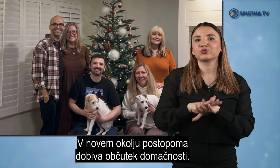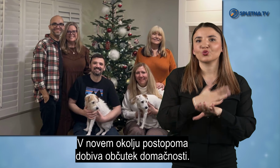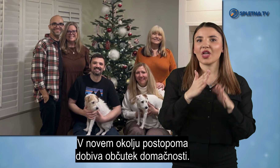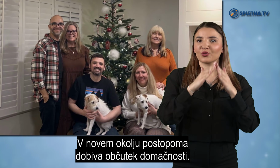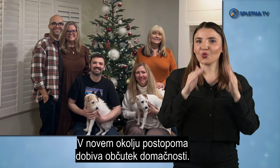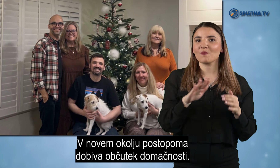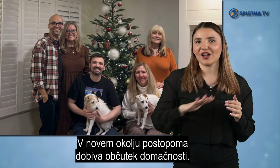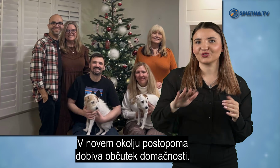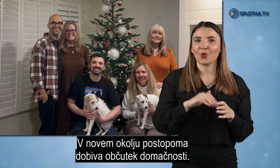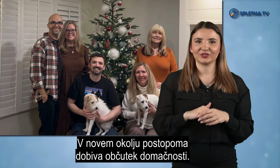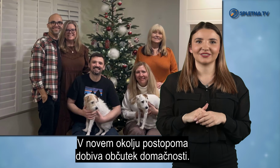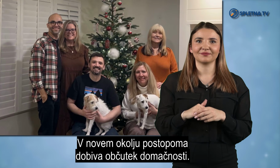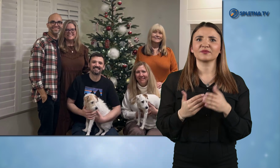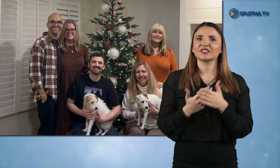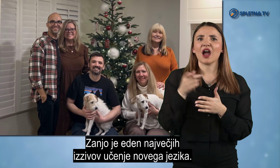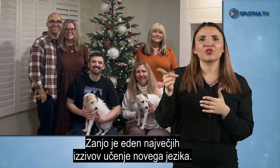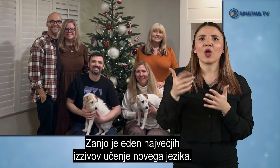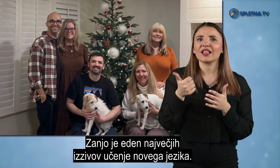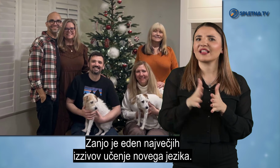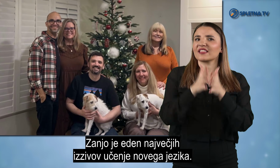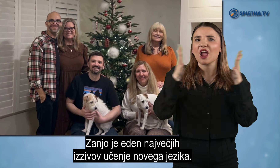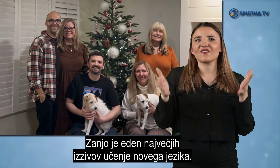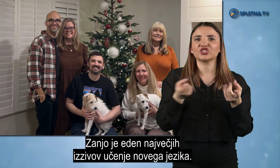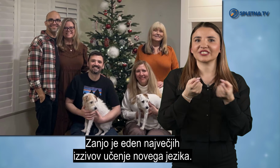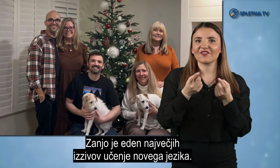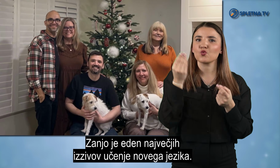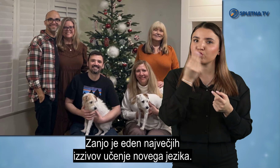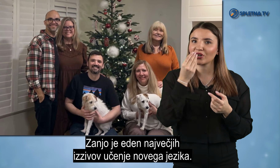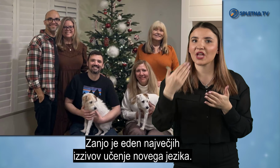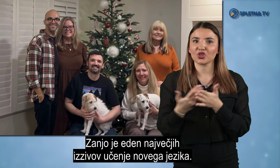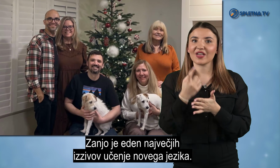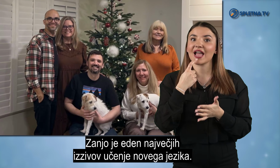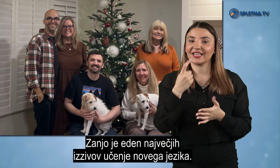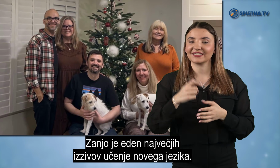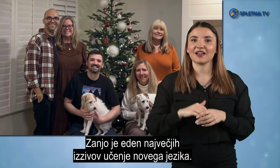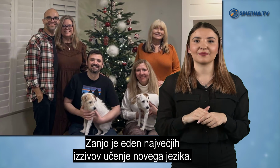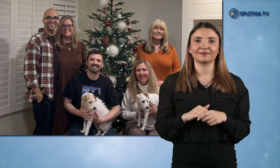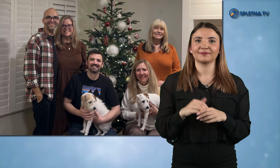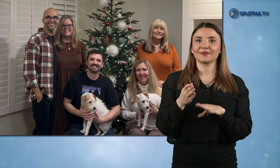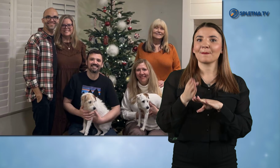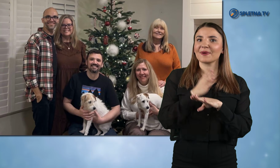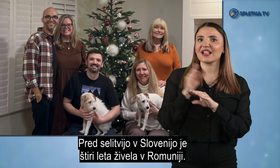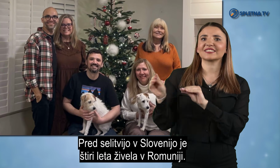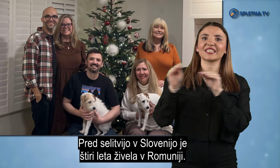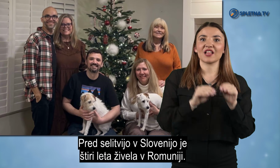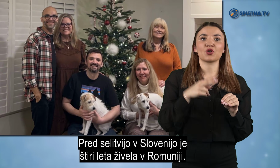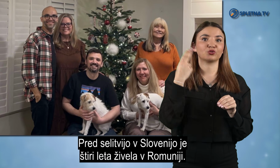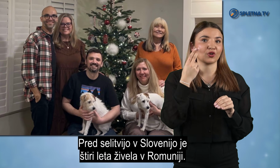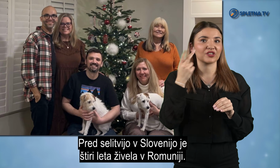občutek domačnosti. Zanjo je eden največjih izzivov učenje novega jezika. Pred selitvijo v Slovenijo je